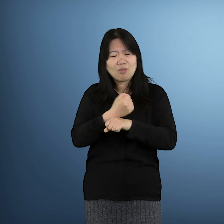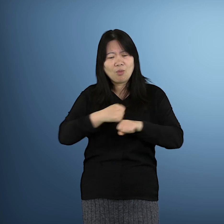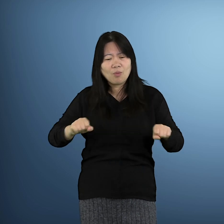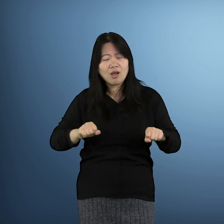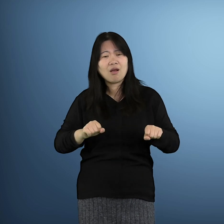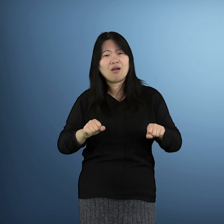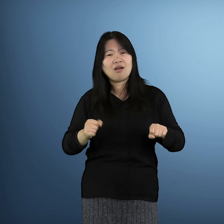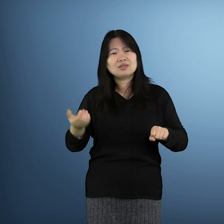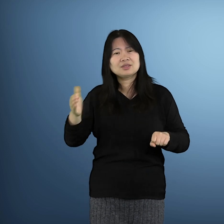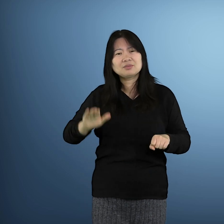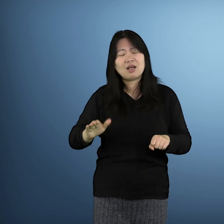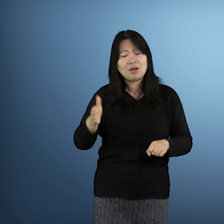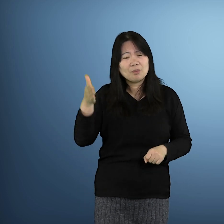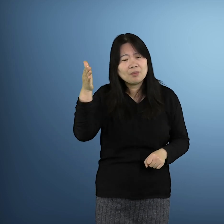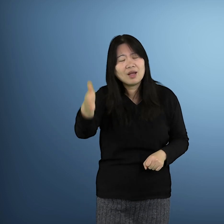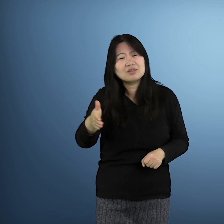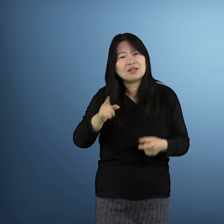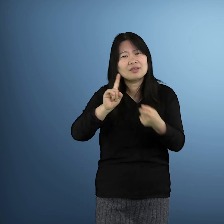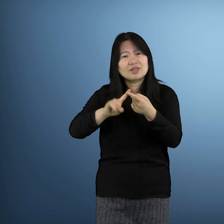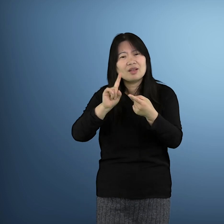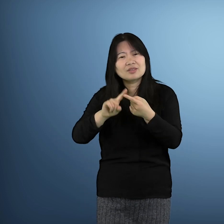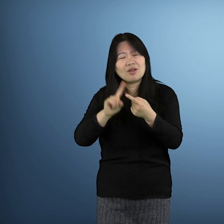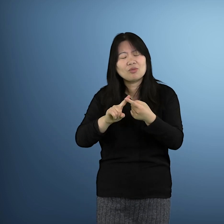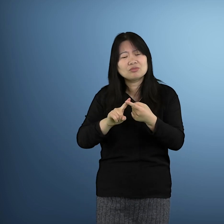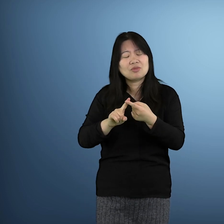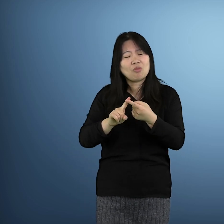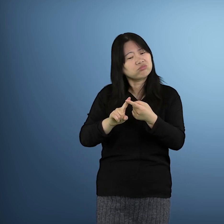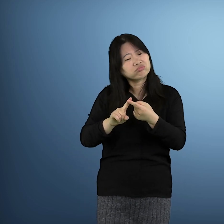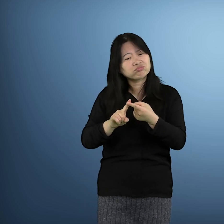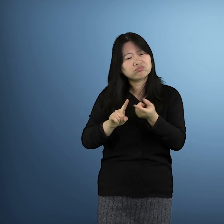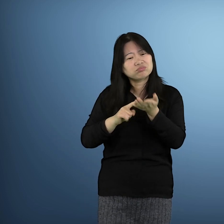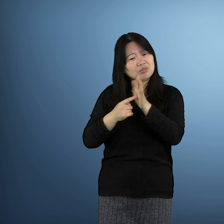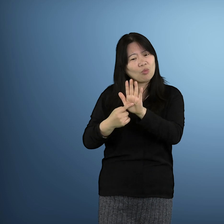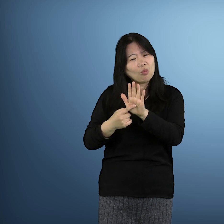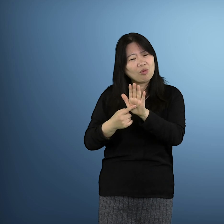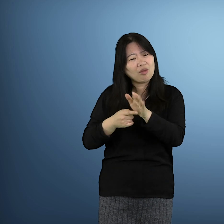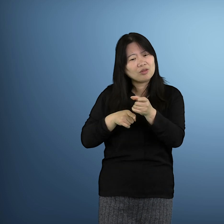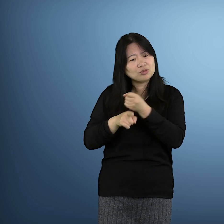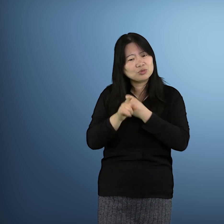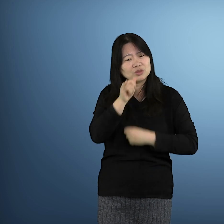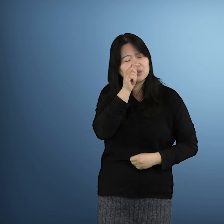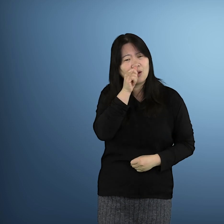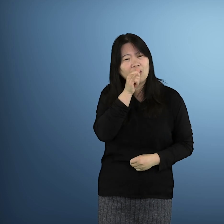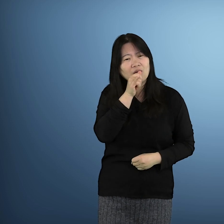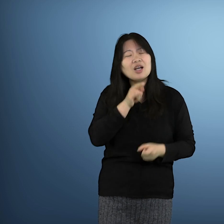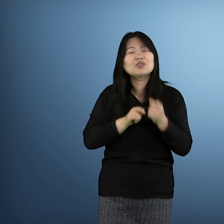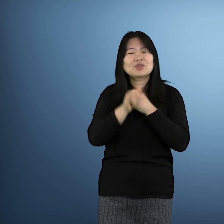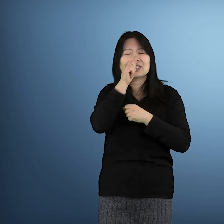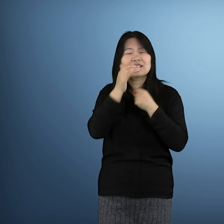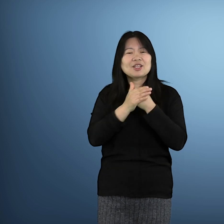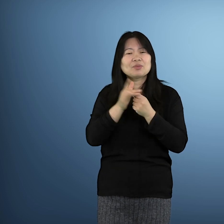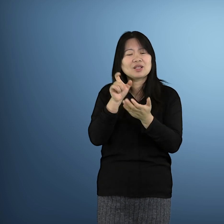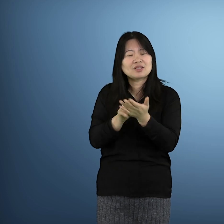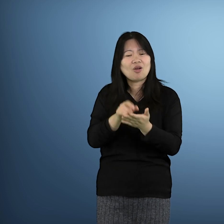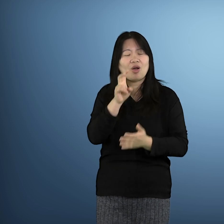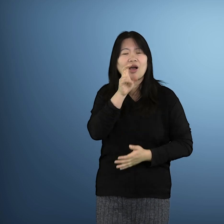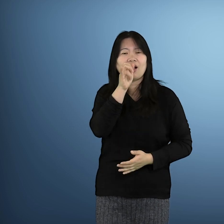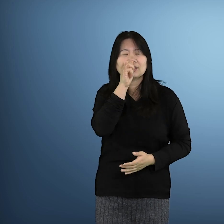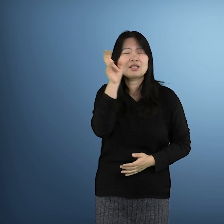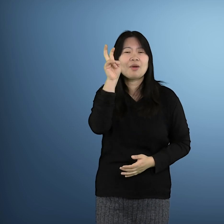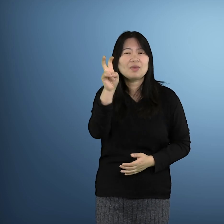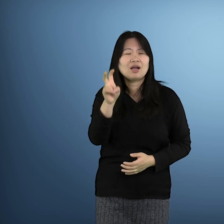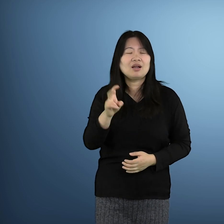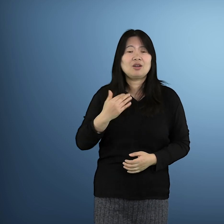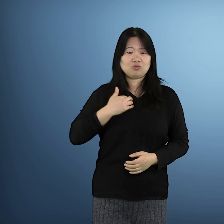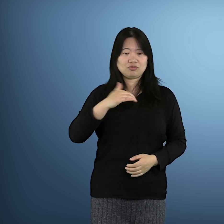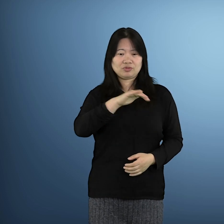광야인데 방향을 표기할 이유가 있었을까? 이유가 있길래 썼겠죠. 그렇죠?